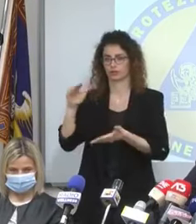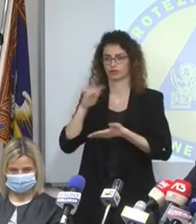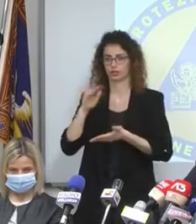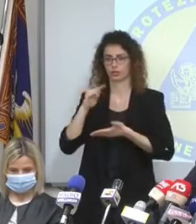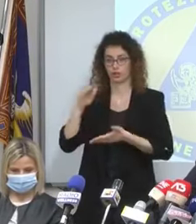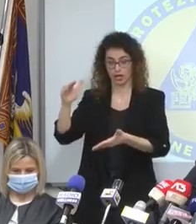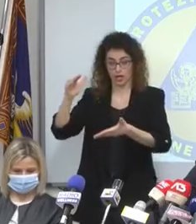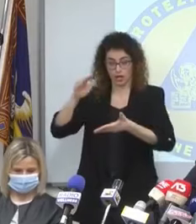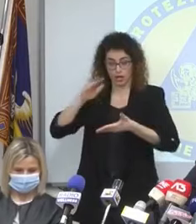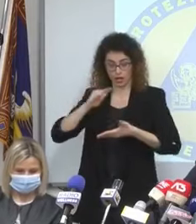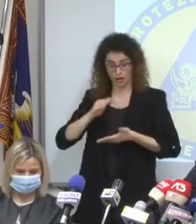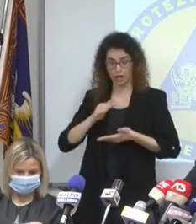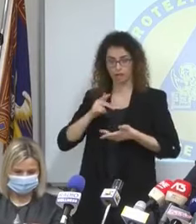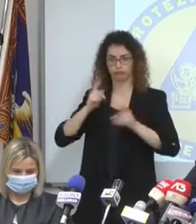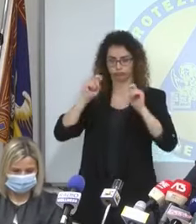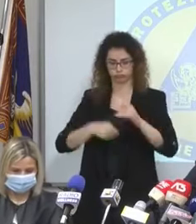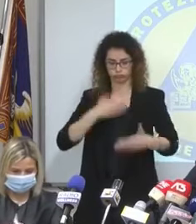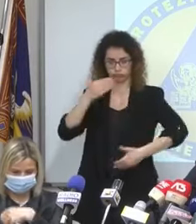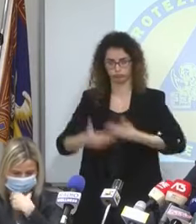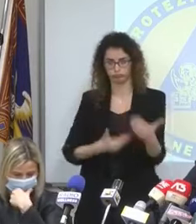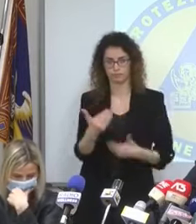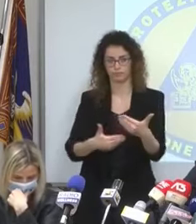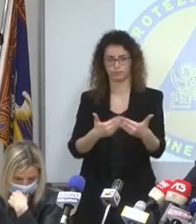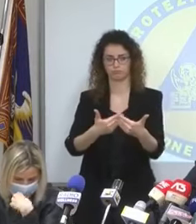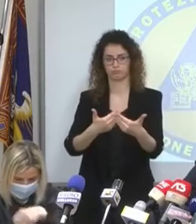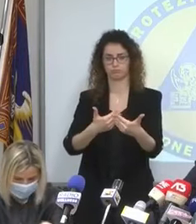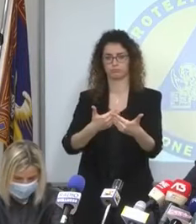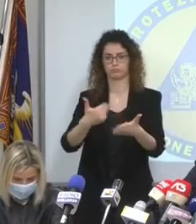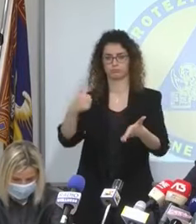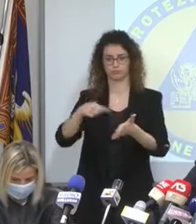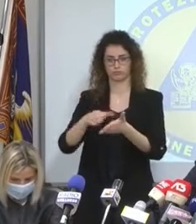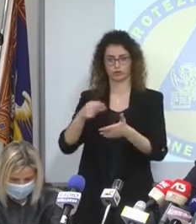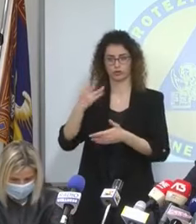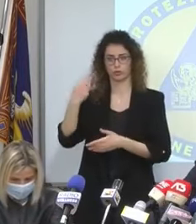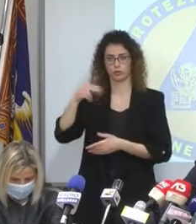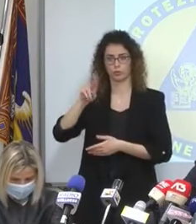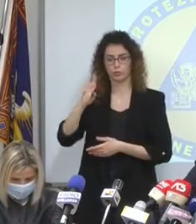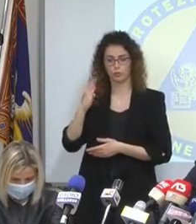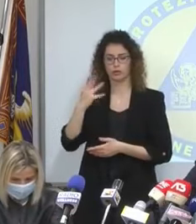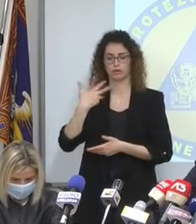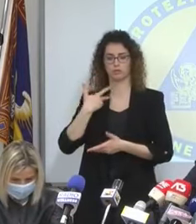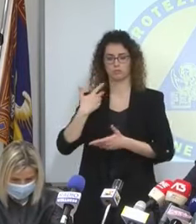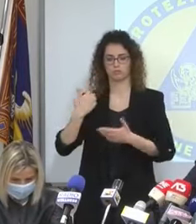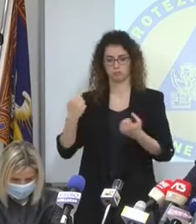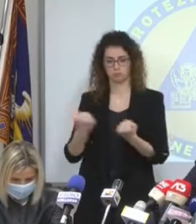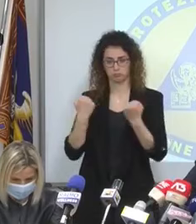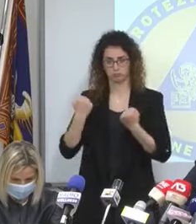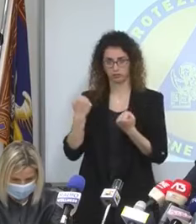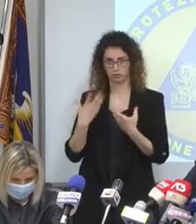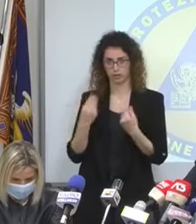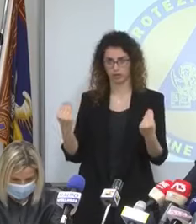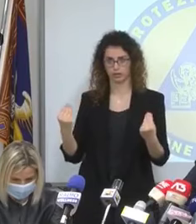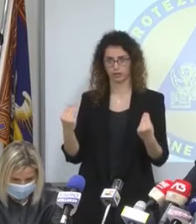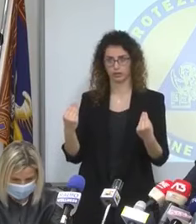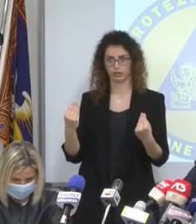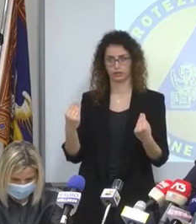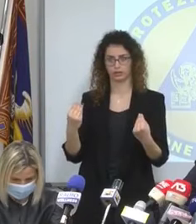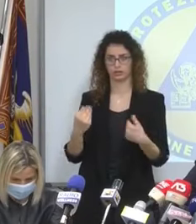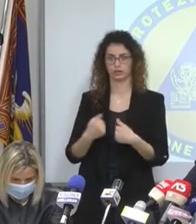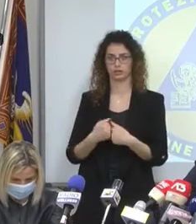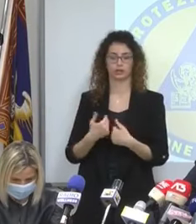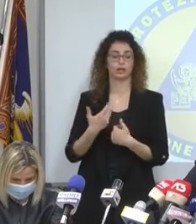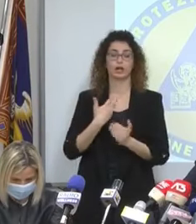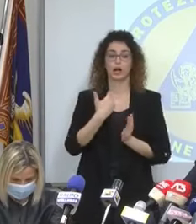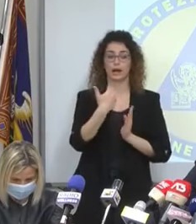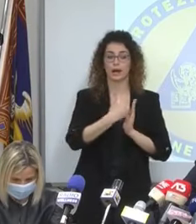alla grande, quello è un hub che ha un grosso potenziale, ma è stato bene aver aperto comunque. Quindi non avevate previsto che